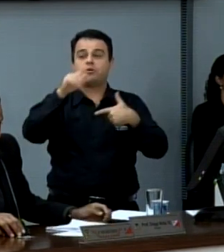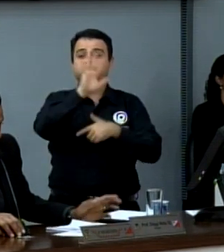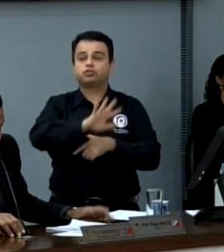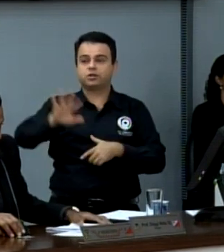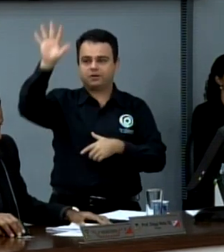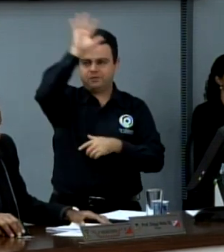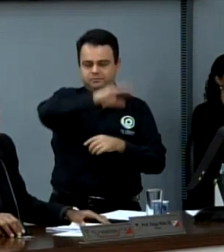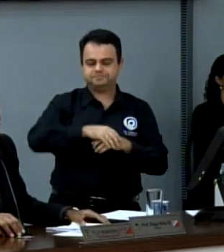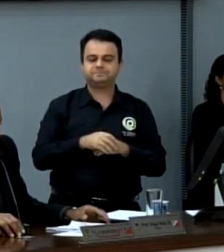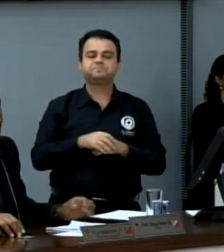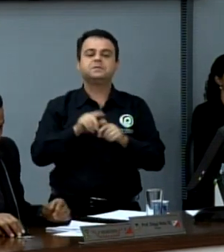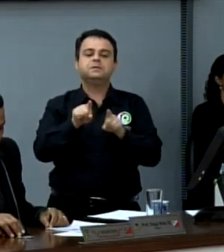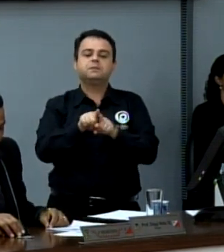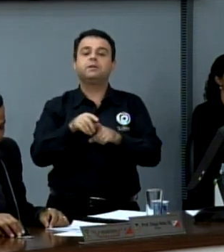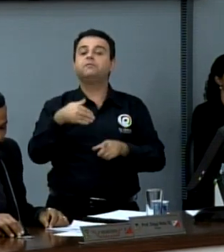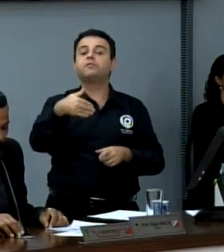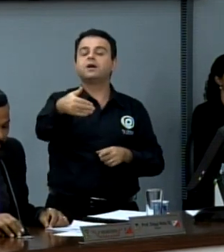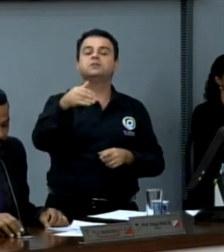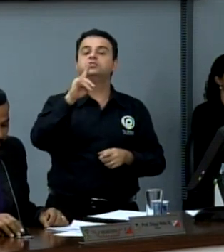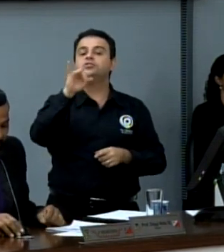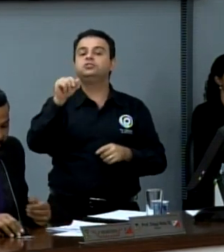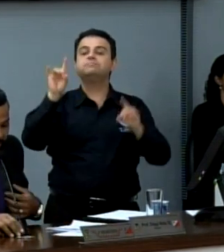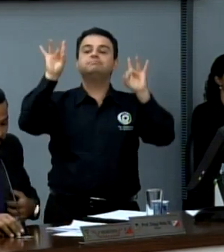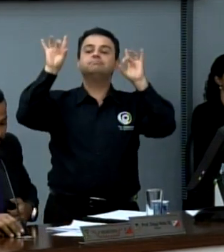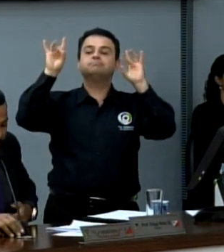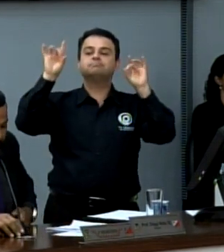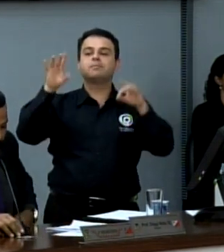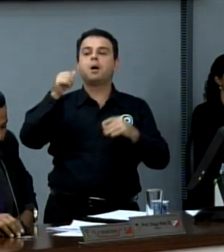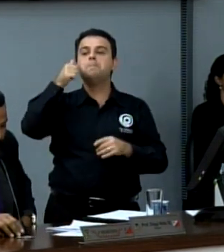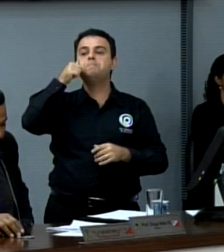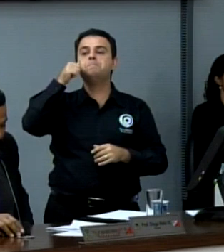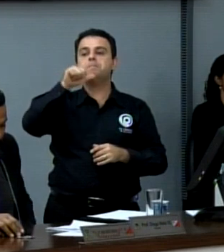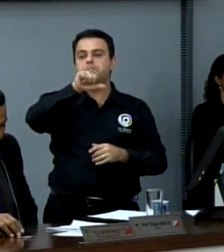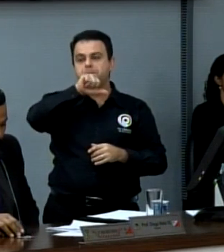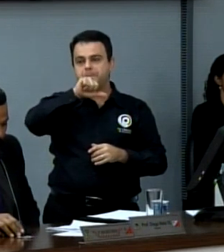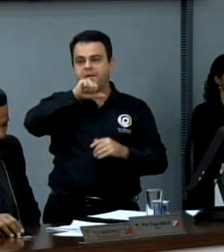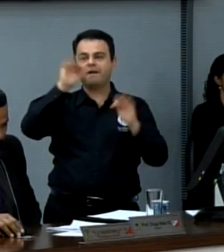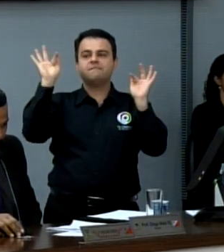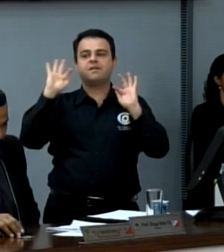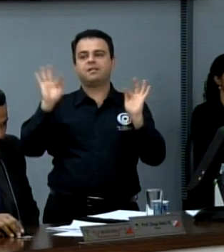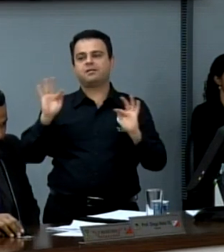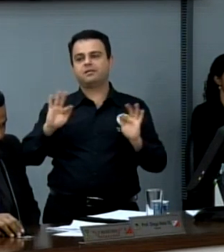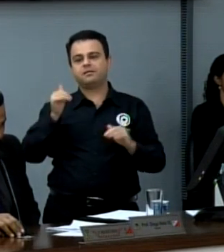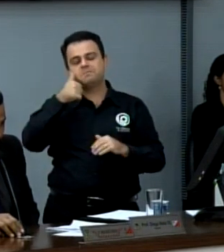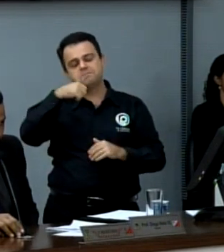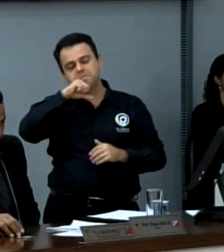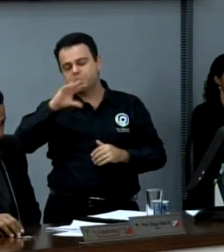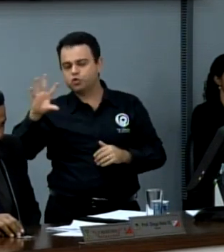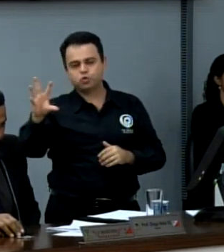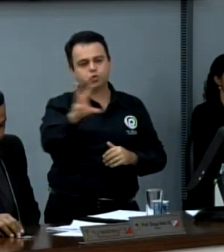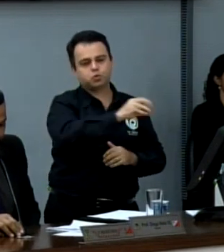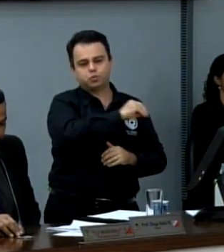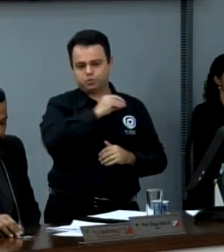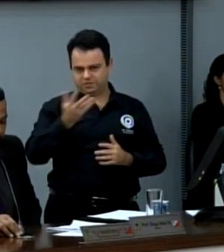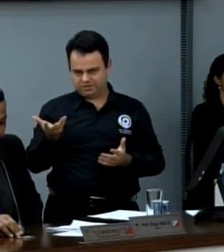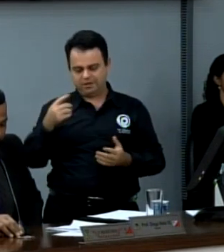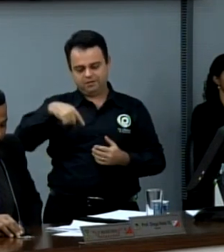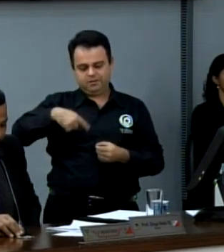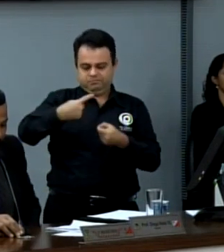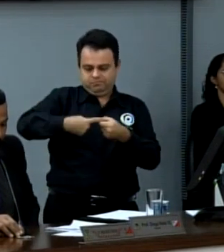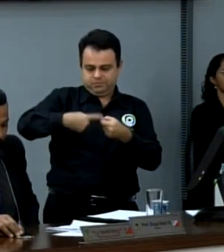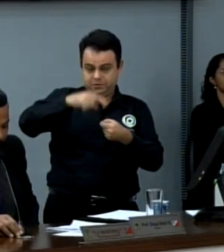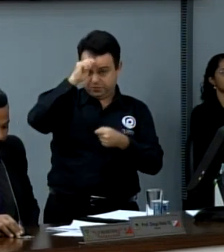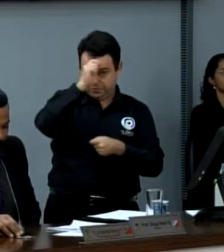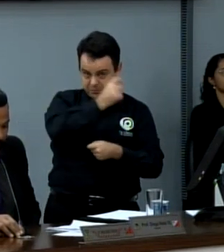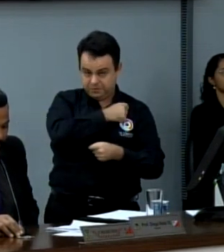Mães né não pode não poderia deixar de passar em branco quer desejar um dia das Feliz Dia das Mães para todas as mães né tanta nossa cidade